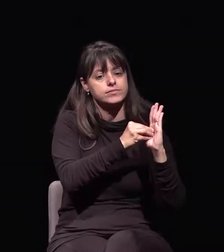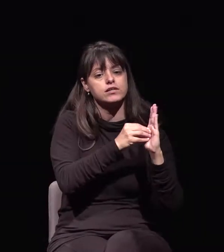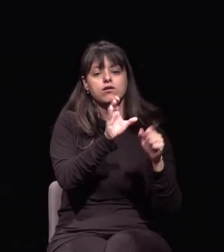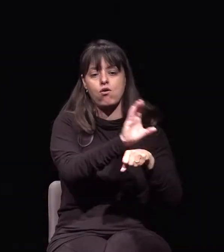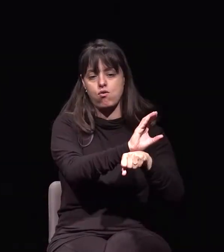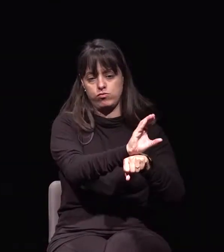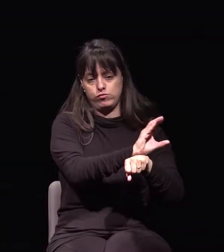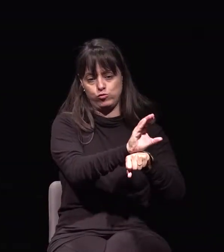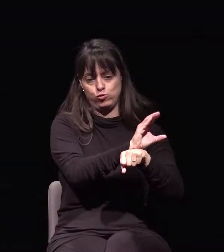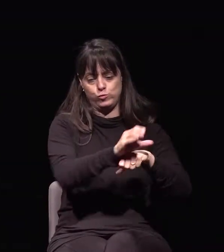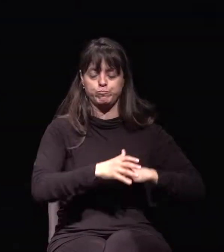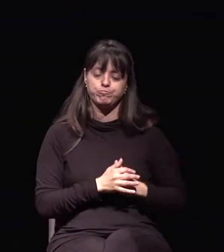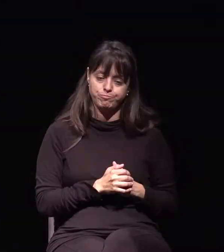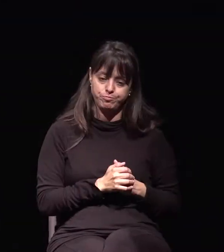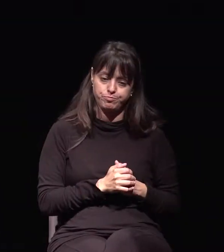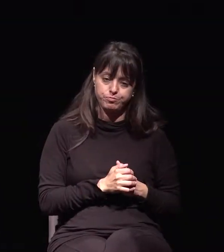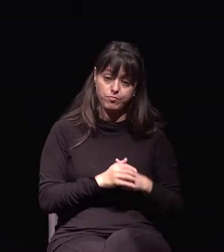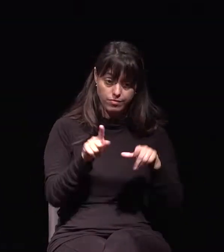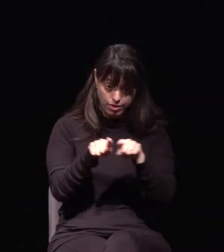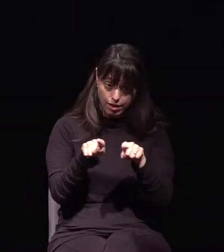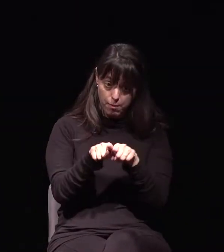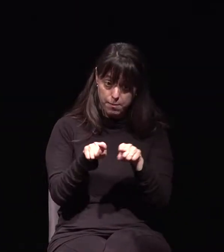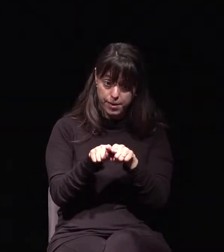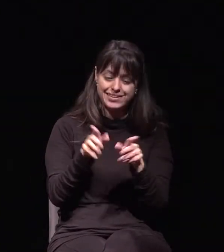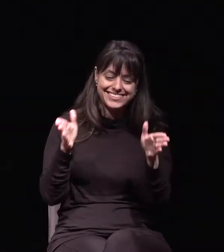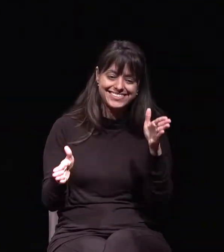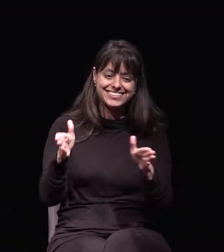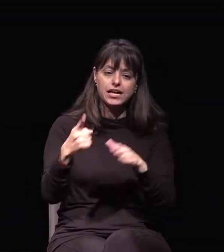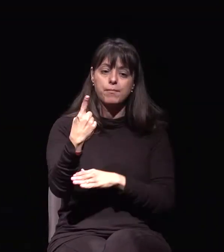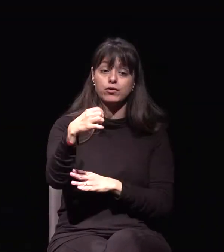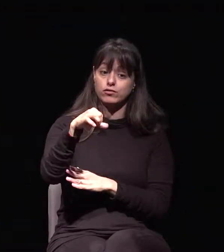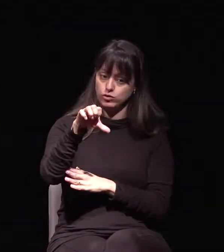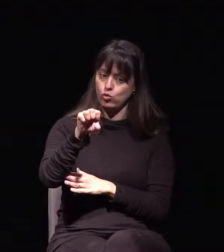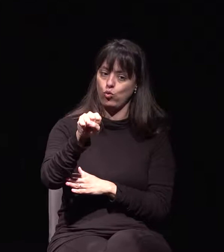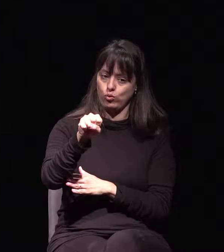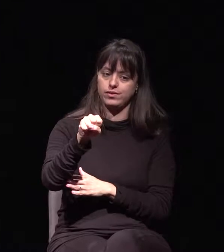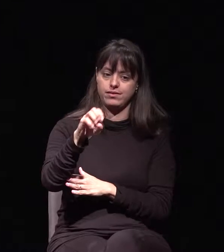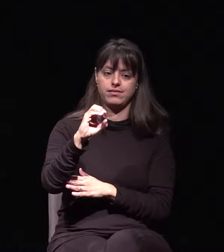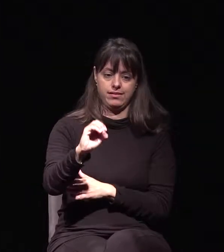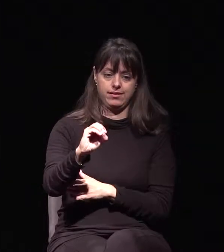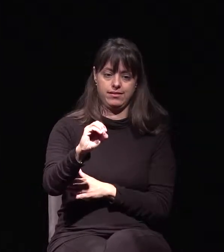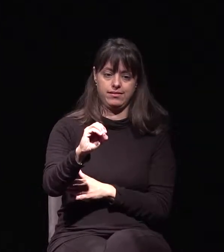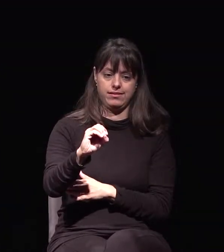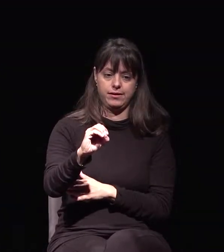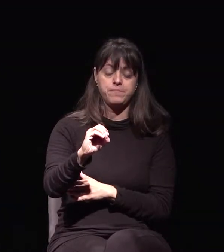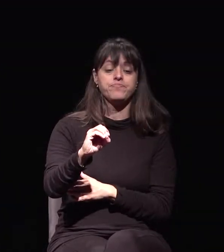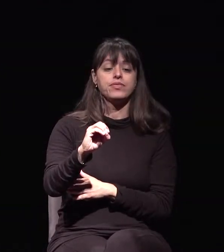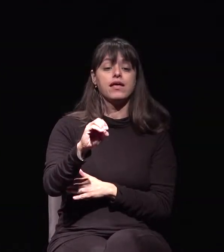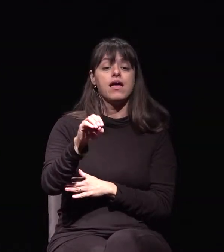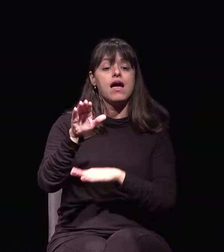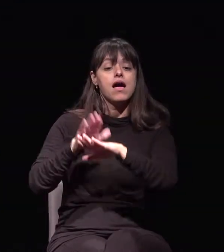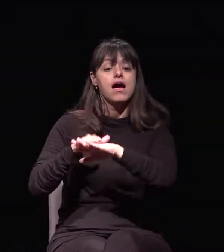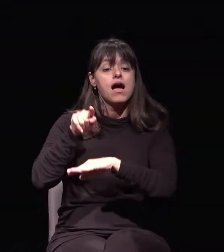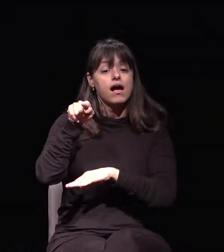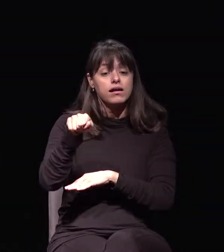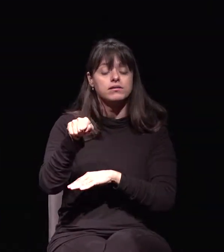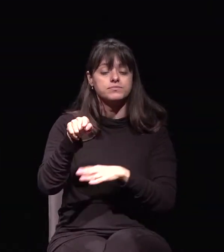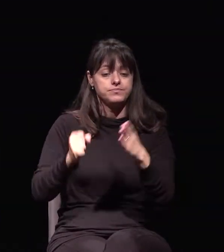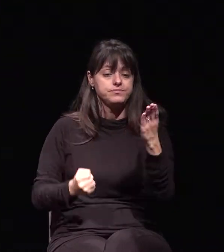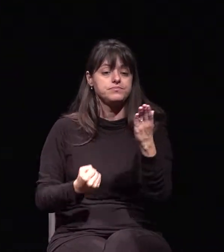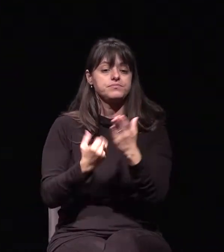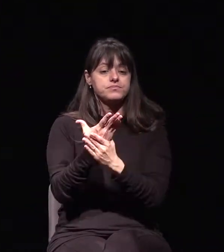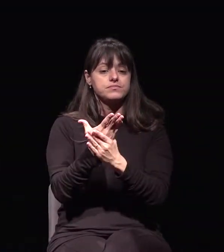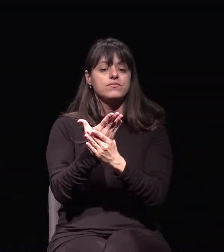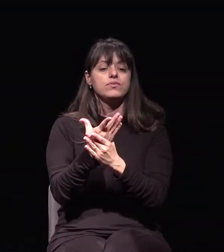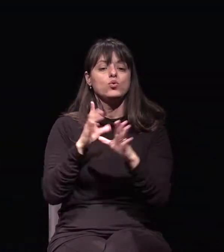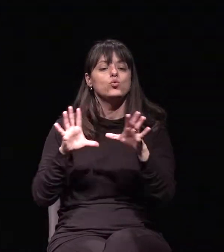constitucional. Ainda na década de 80, a Amelinha fundou a União de Mulheres de São Paulo, onde atualmente é